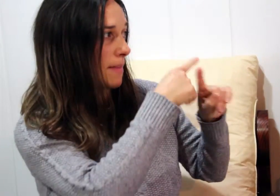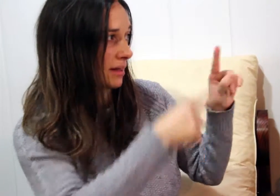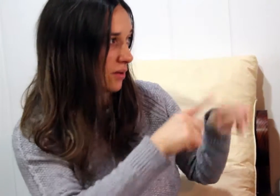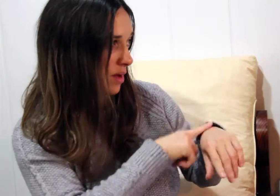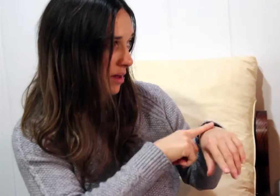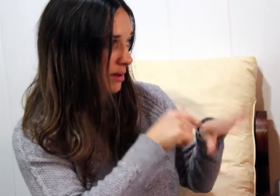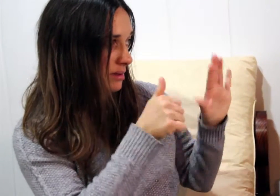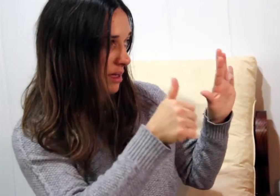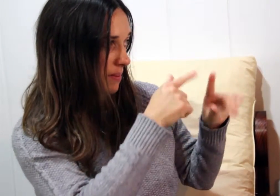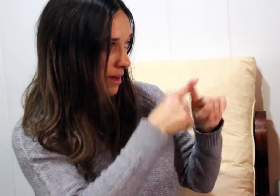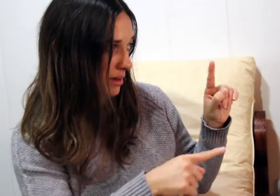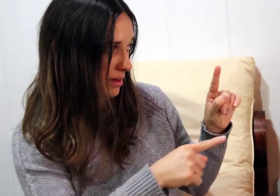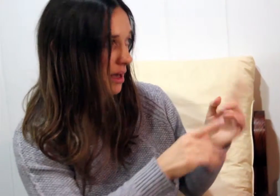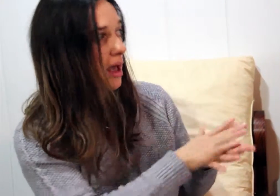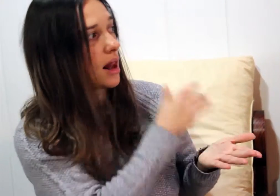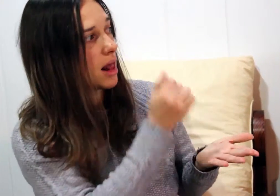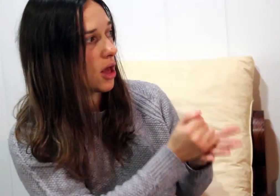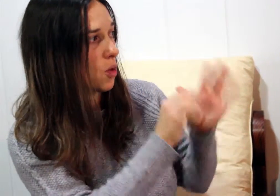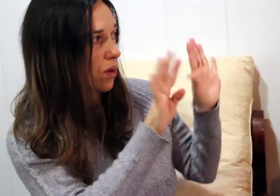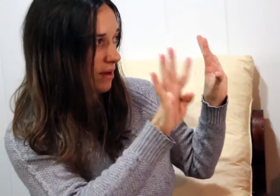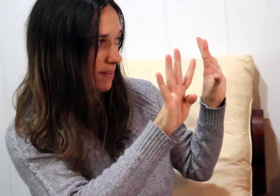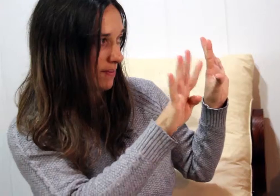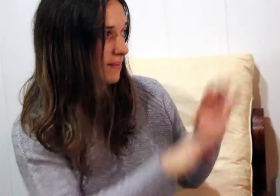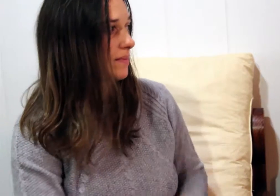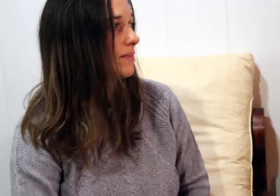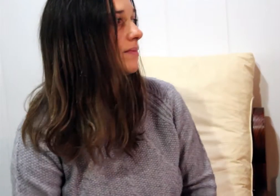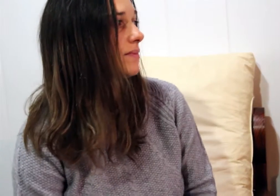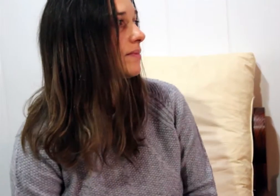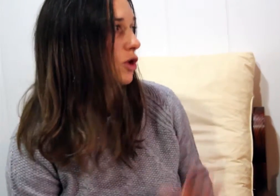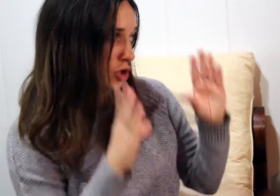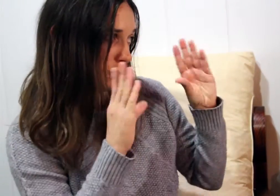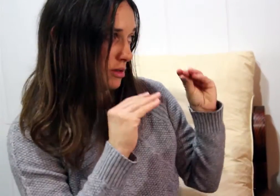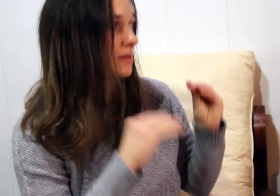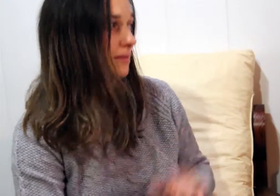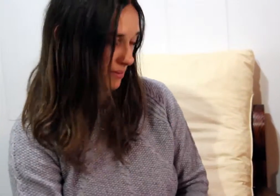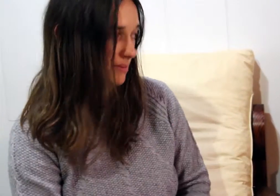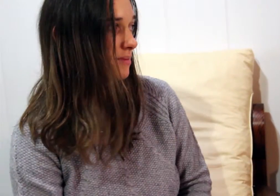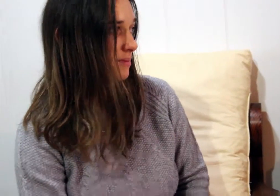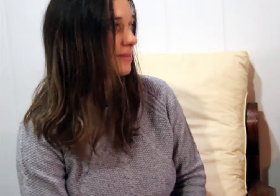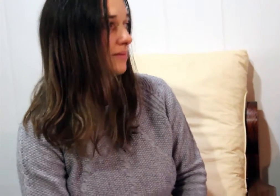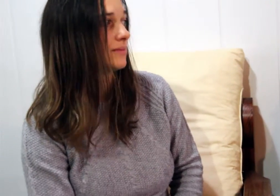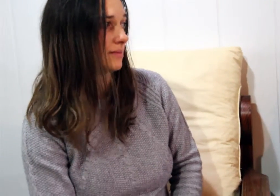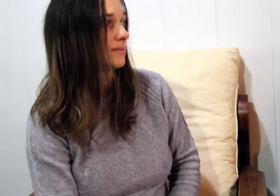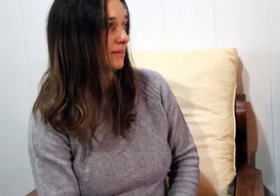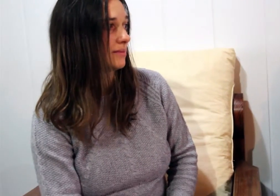metros. De seis y medio a nueve. Y los sábados, sábados,